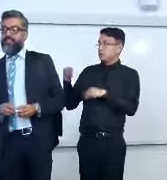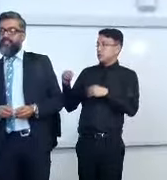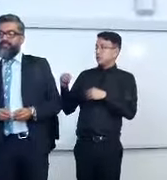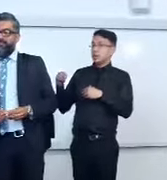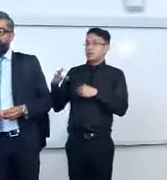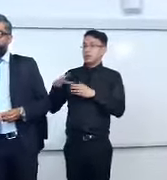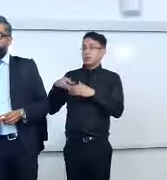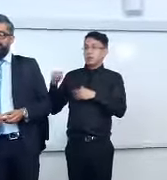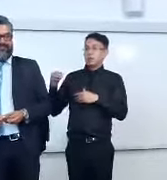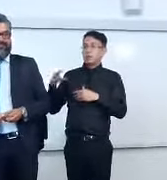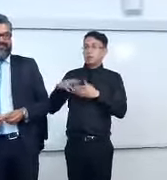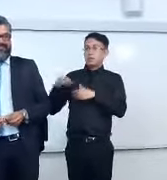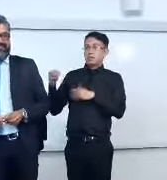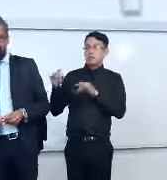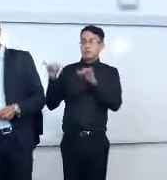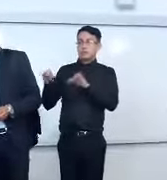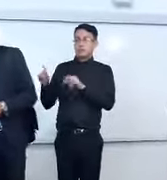no, se queda.